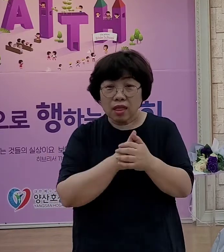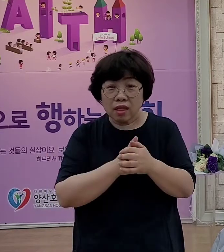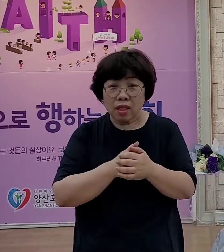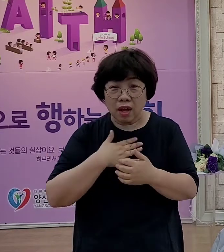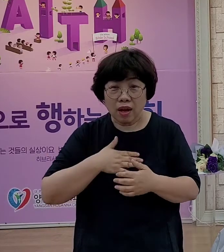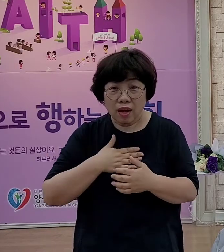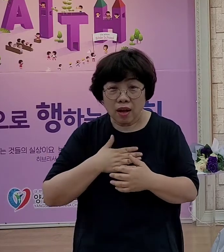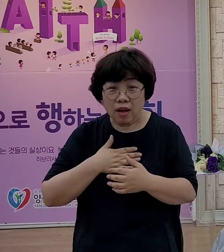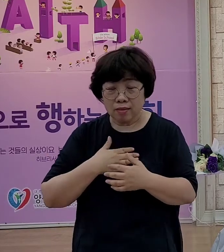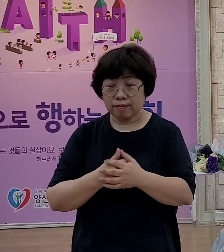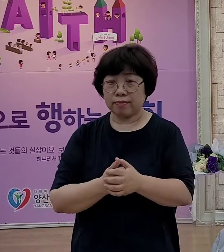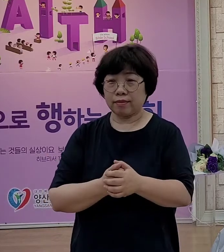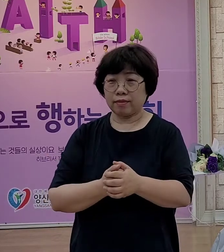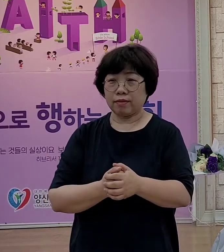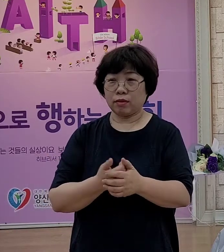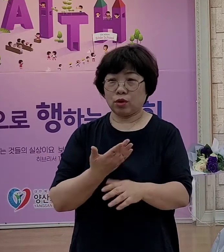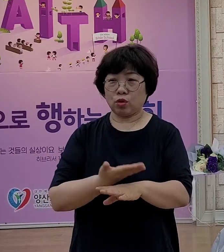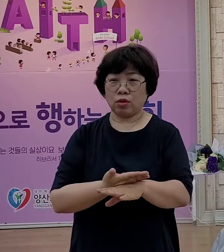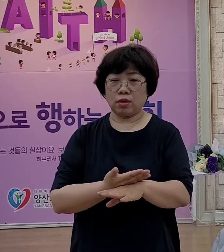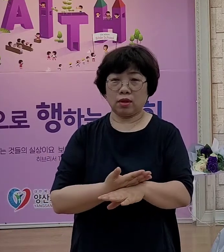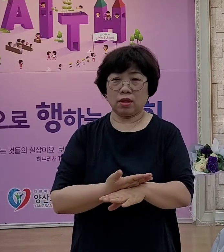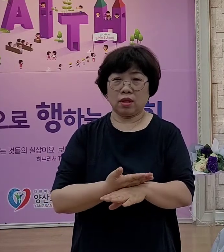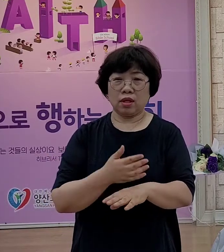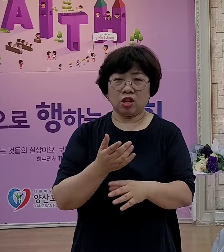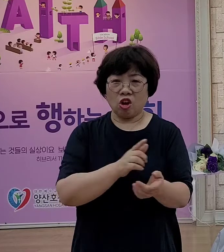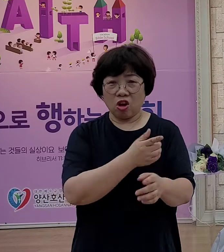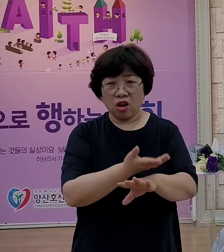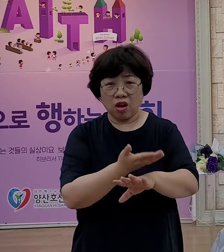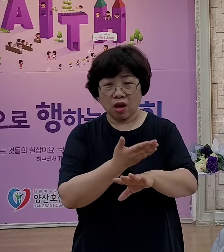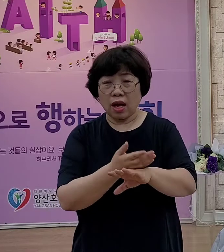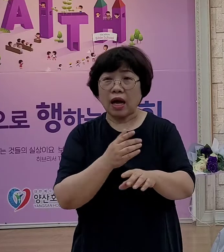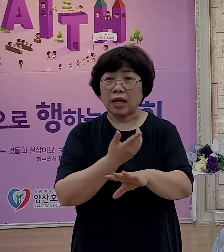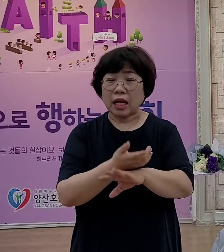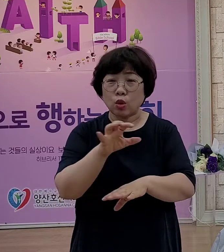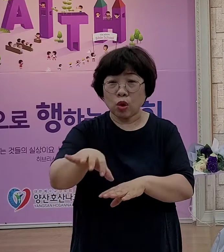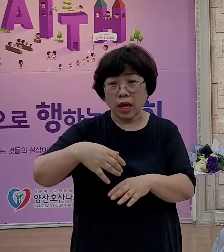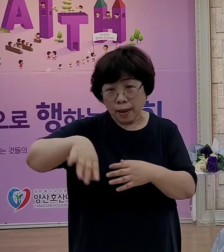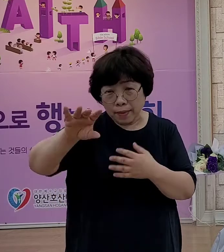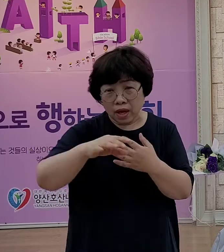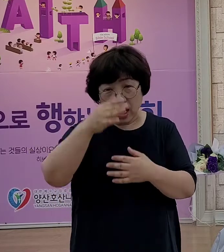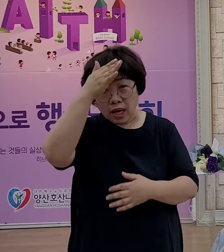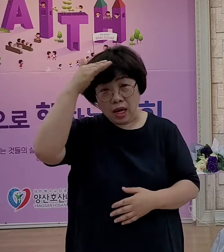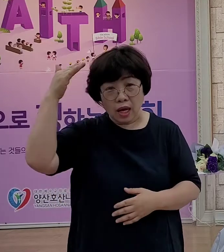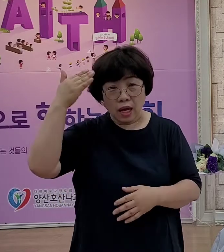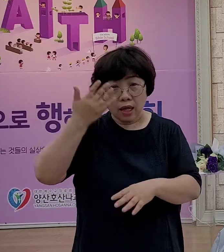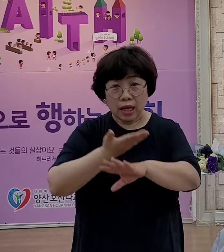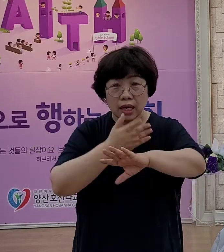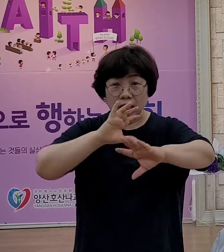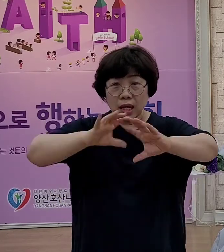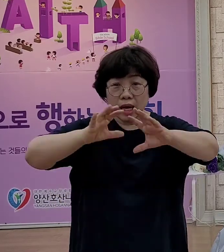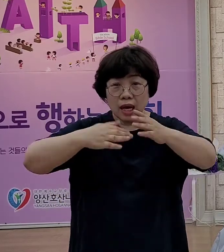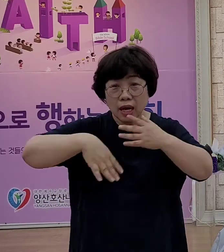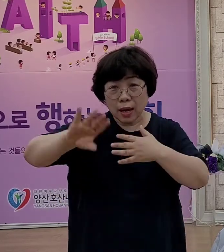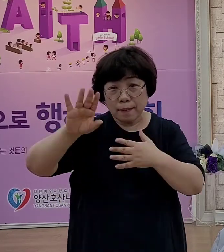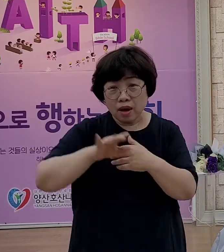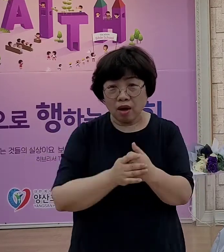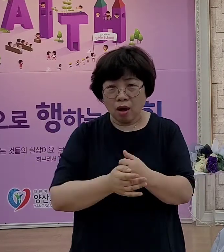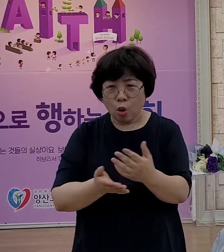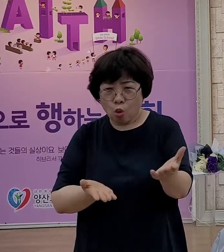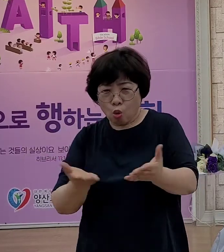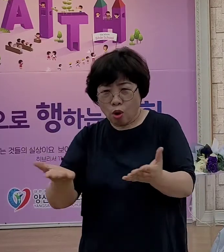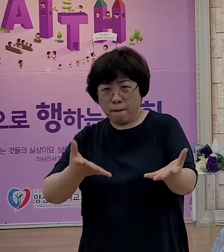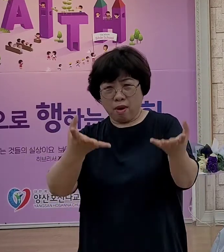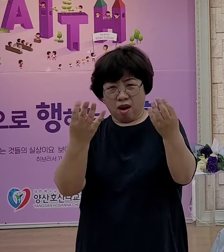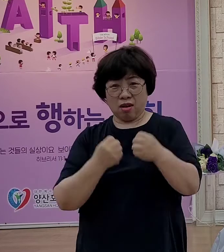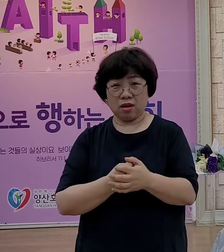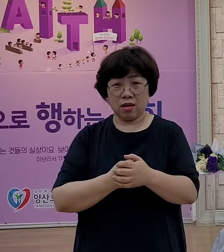장소나 또 시간에 한번 가보신 적이 있으시죠? 예전에 뭐 해외여행 가면 패키지로 가면 막 서커스도 하고 막 그런